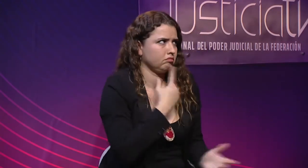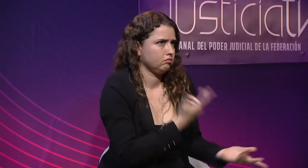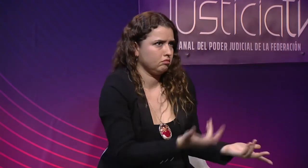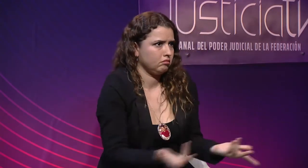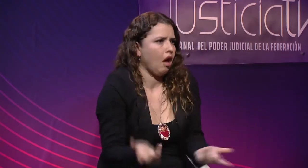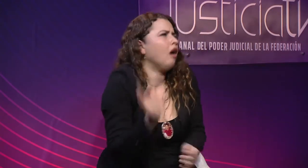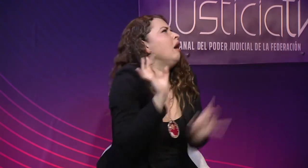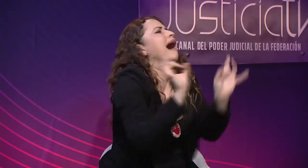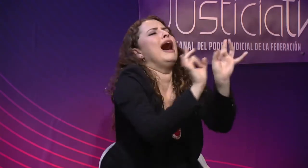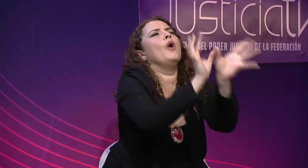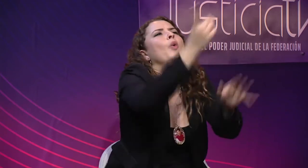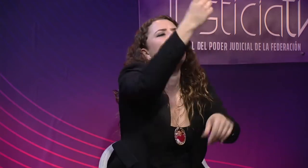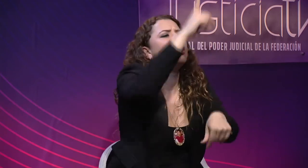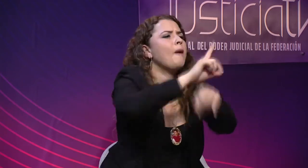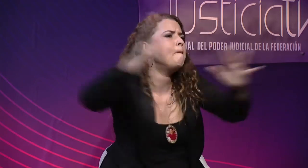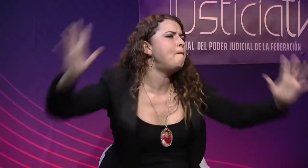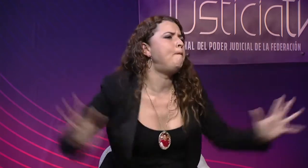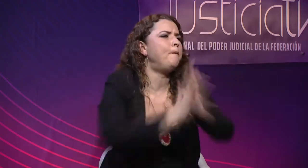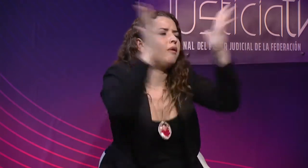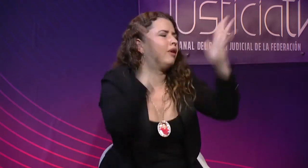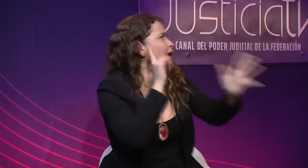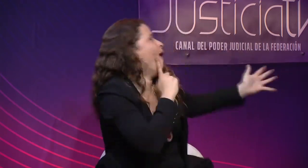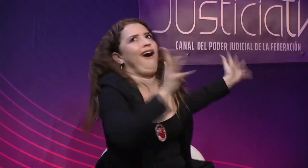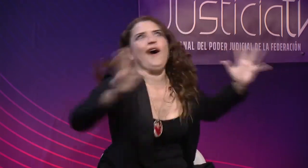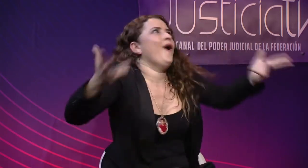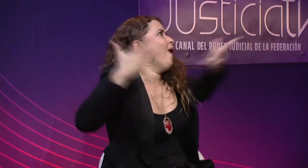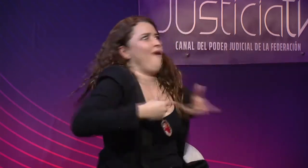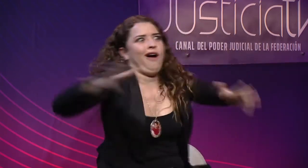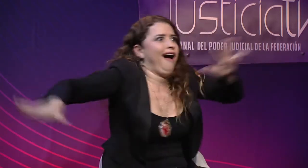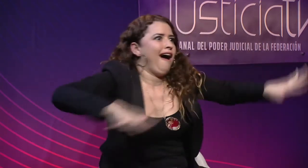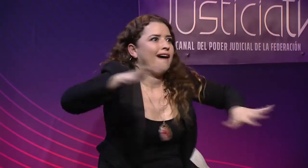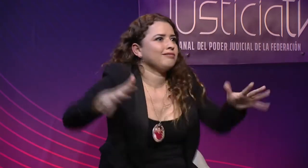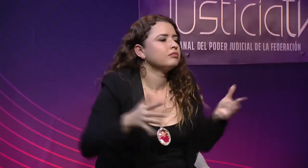que si no hay intérprete, nos perdemos de toda la información, ¿no?